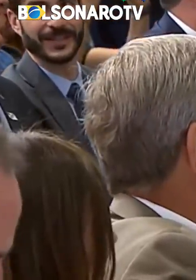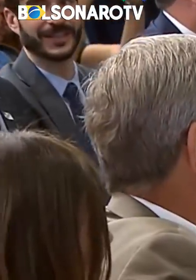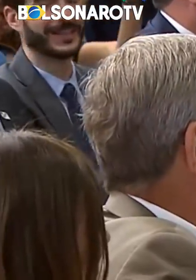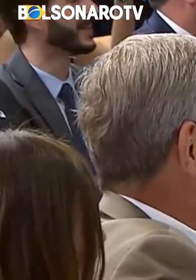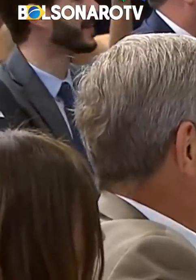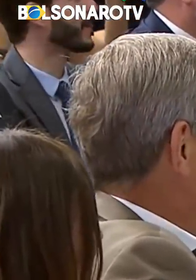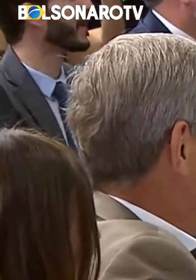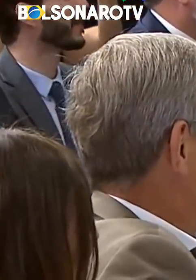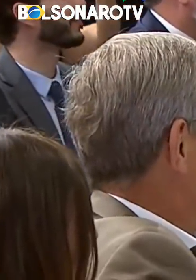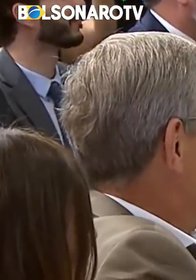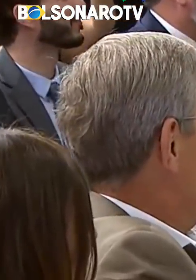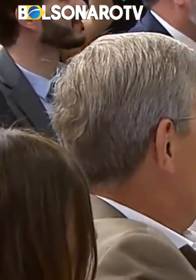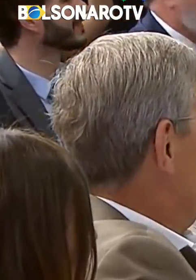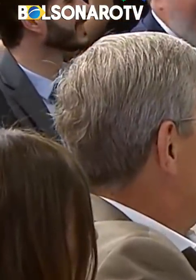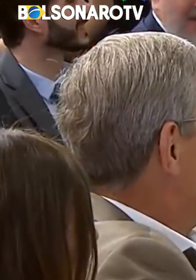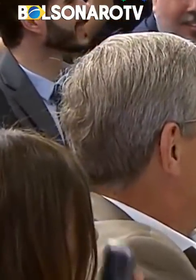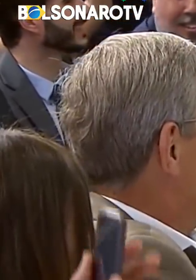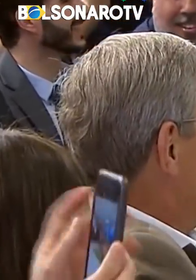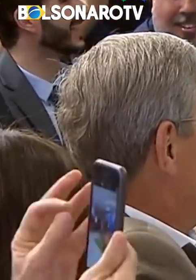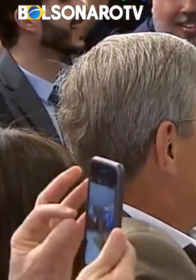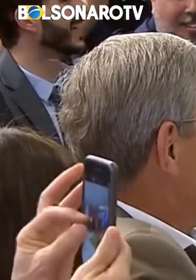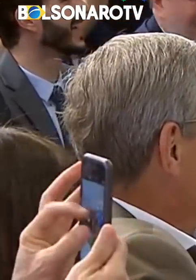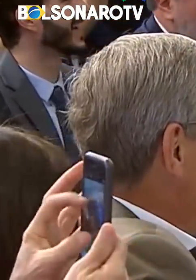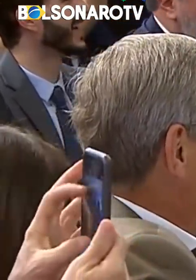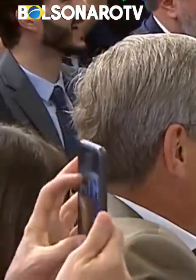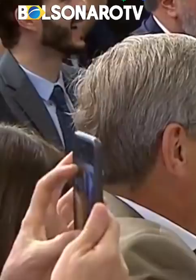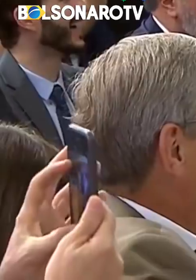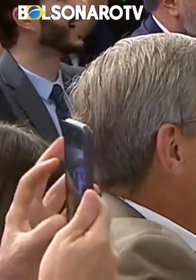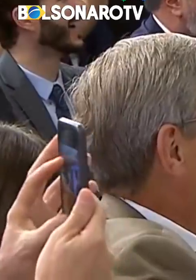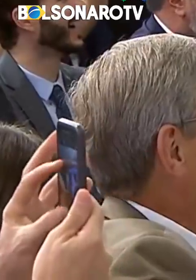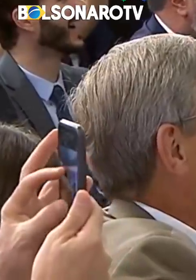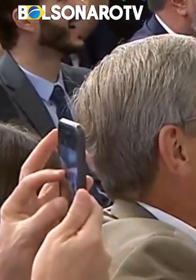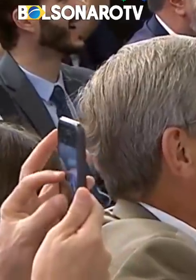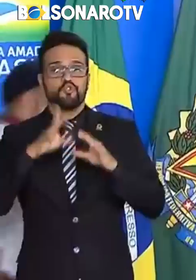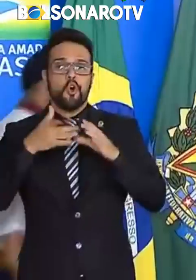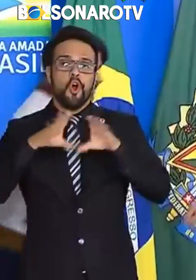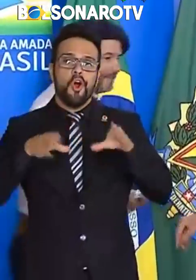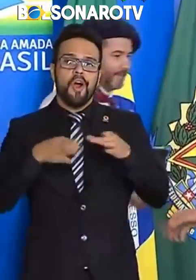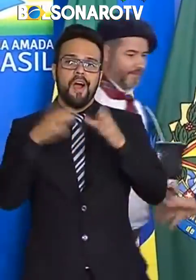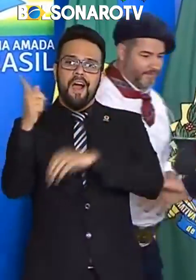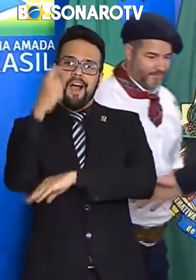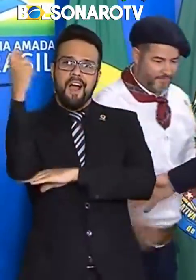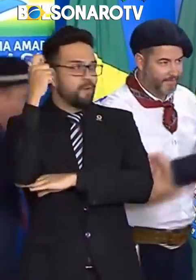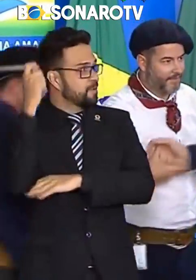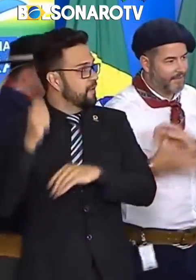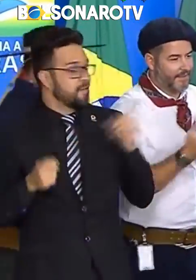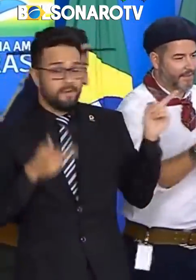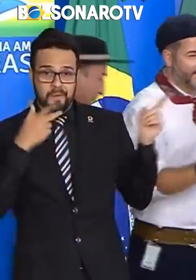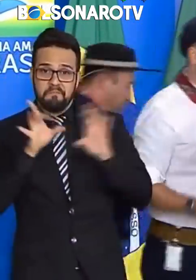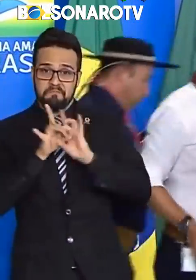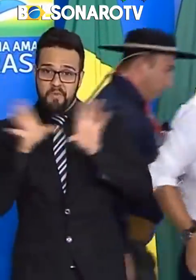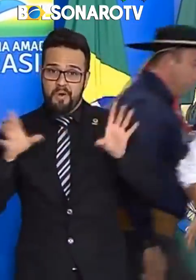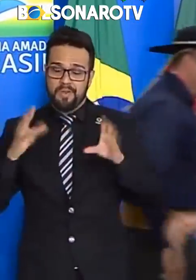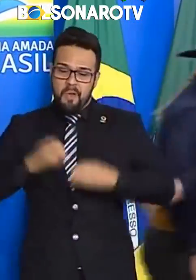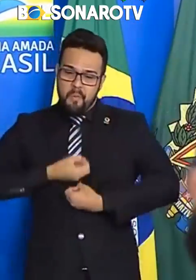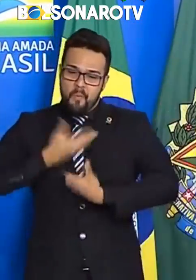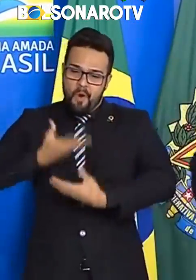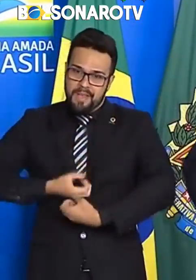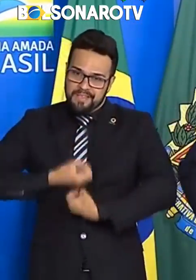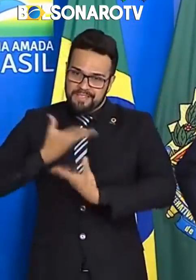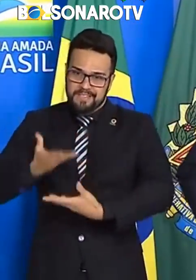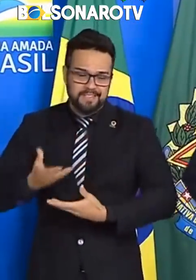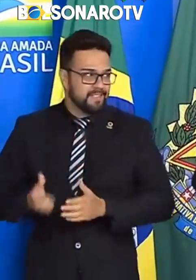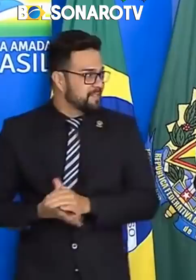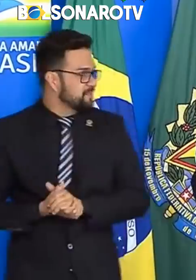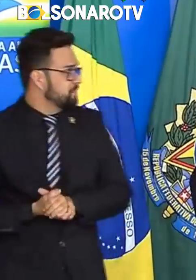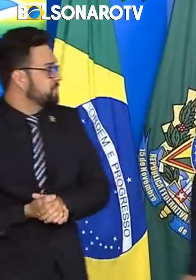Jerônimo. Tira a foto aqui. Só gaúcho aqui, vem, Paulo. Vou fazer um verso pra ti, posso fazer? Pode fazer, faz um verso. Fazer.